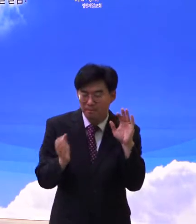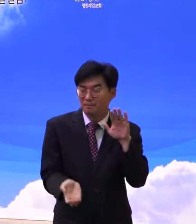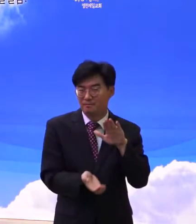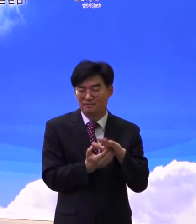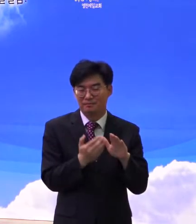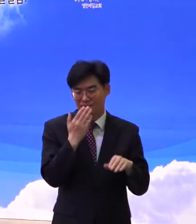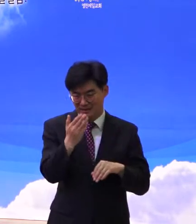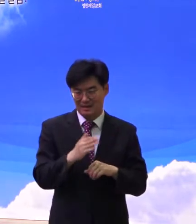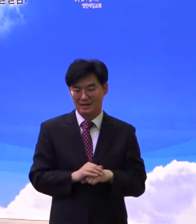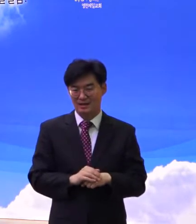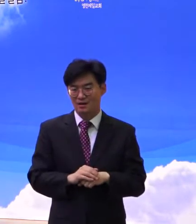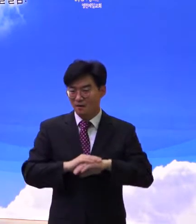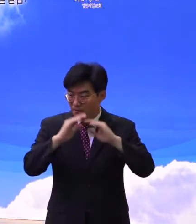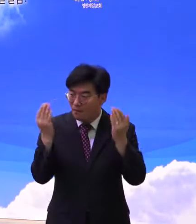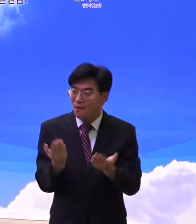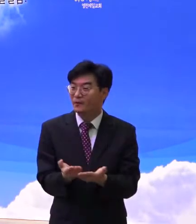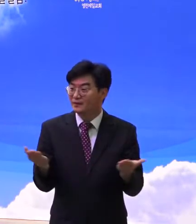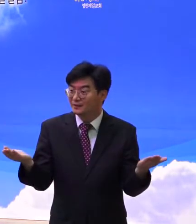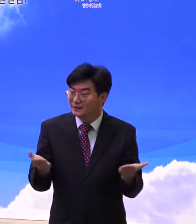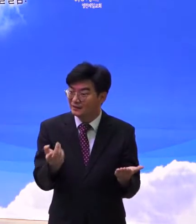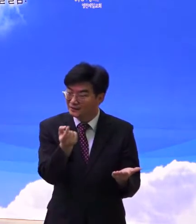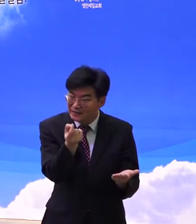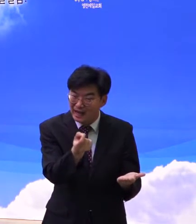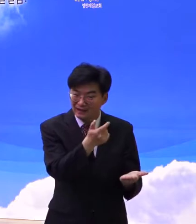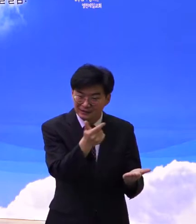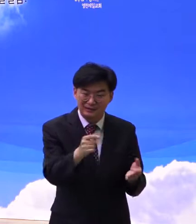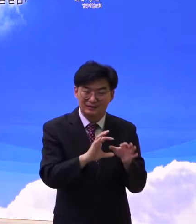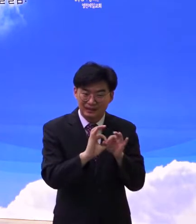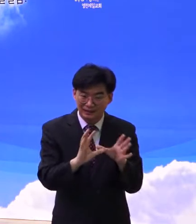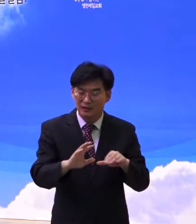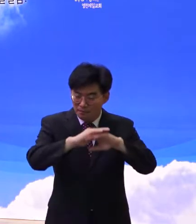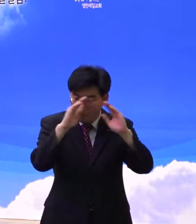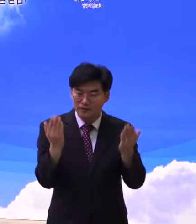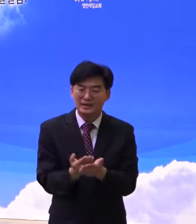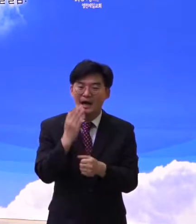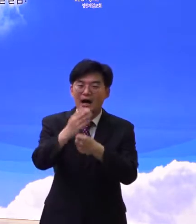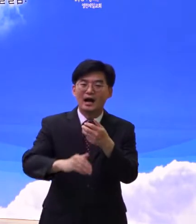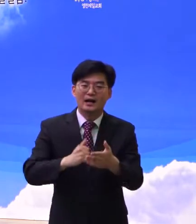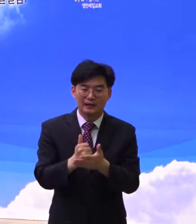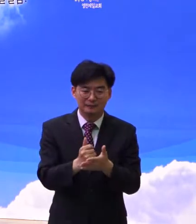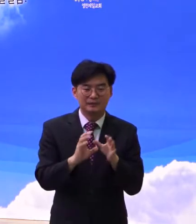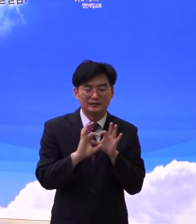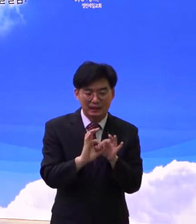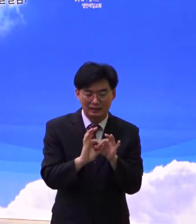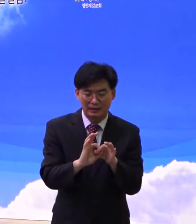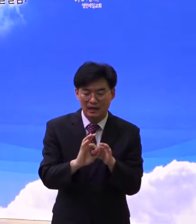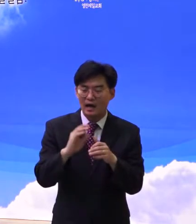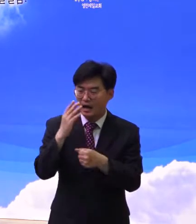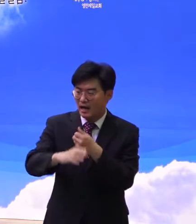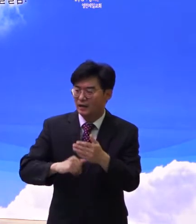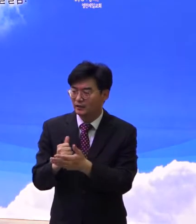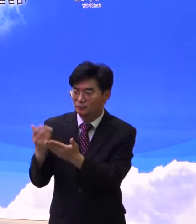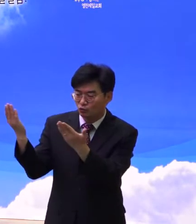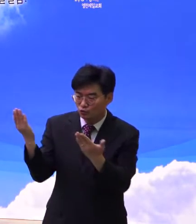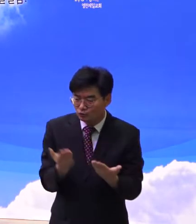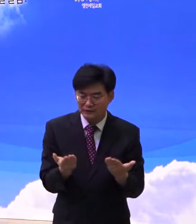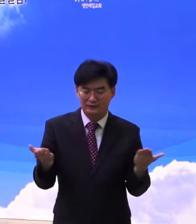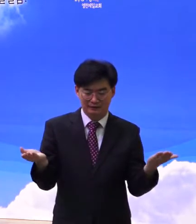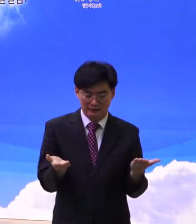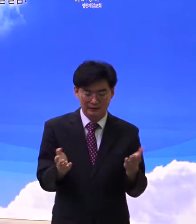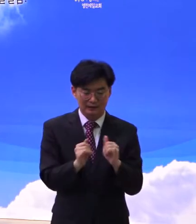관점을 생각하고 하나님께 묻고 그리고 스스로 질문합니다. 하나님 어떻게